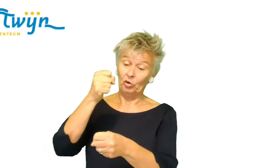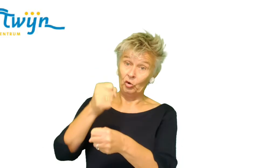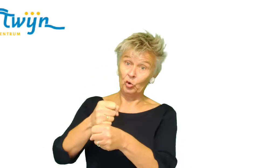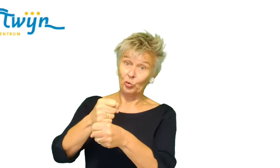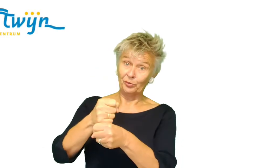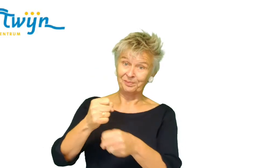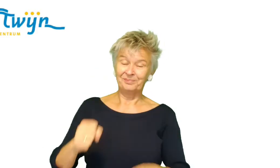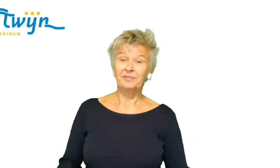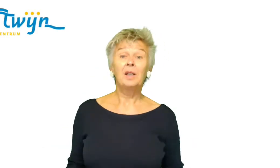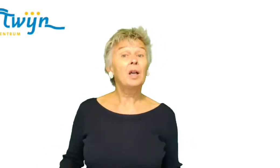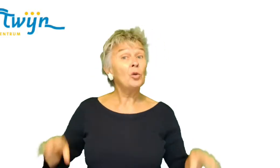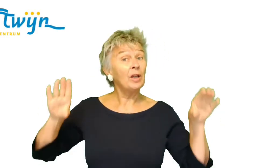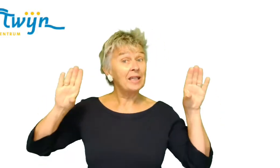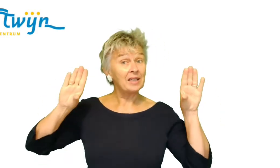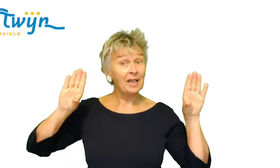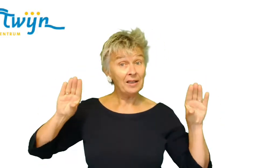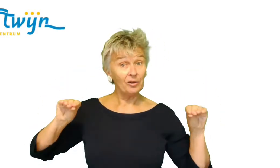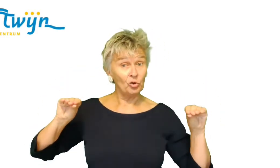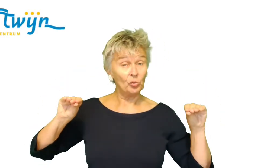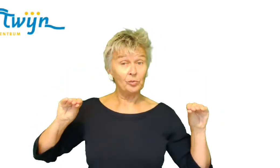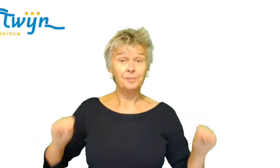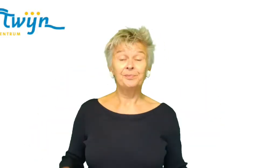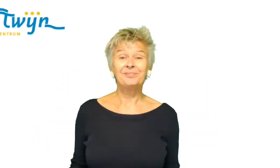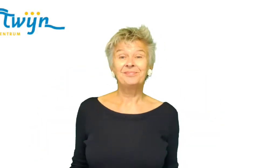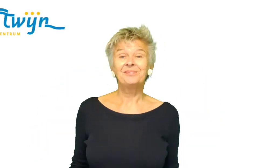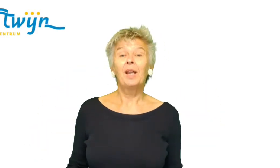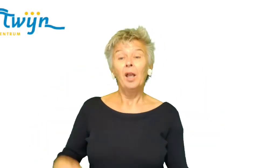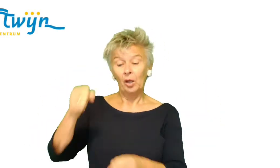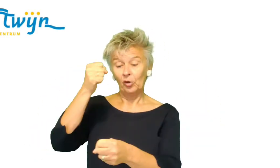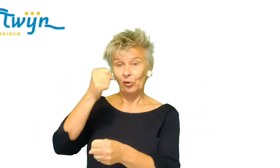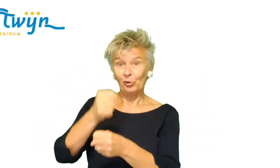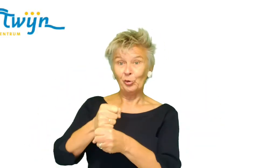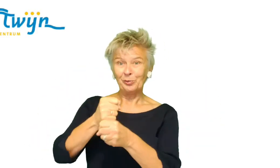Doen. Kan ook deze zijn. Doen. Doen.